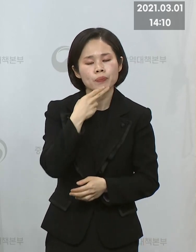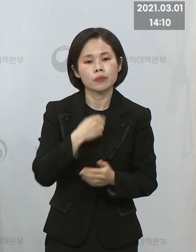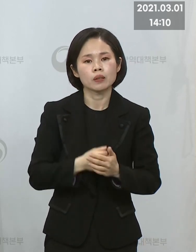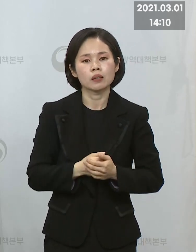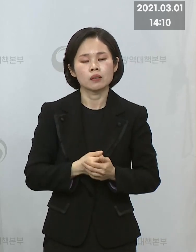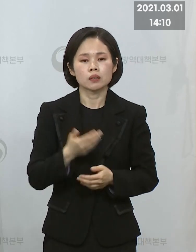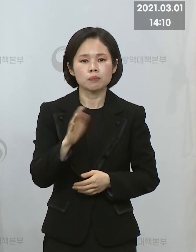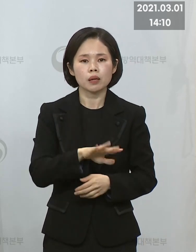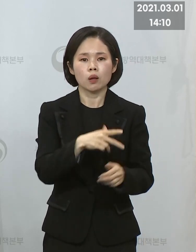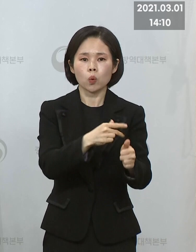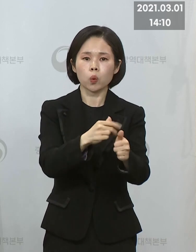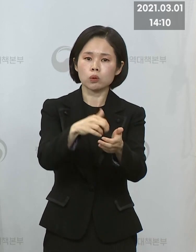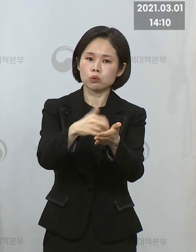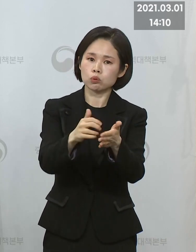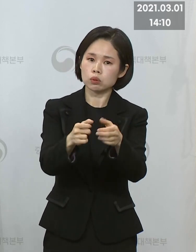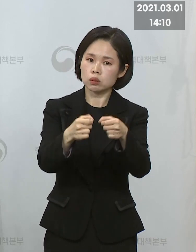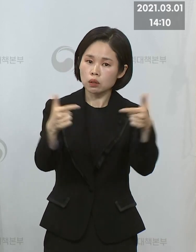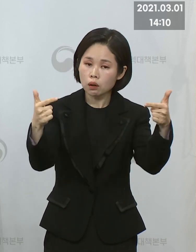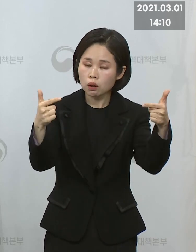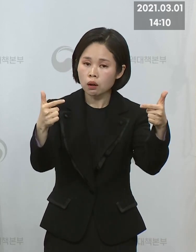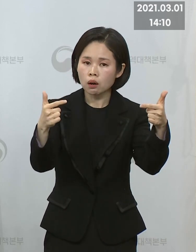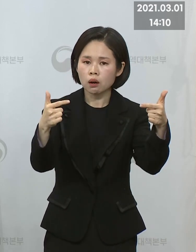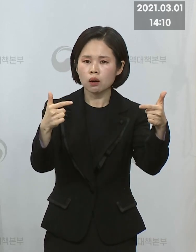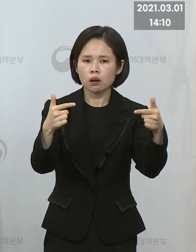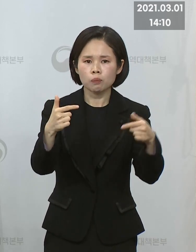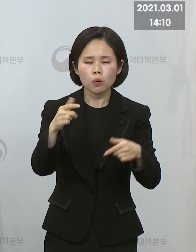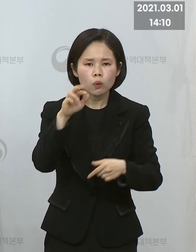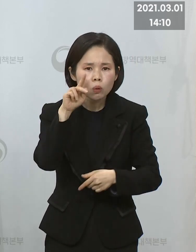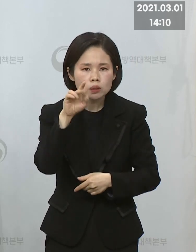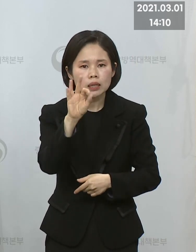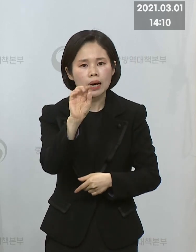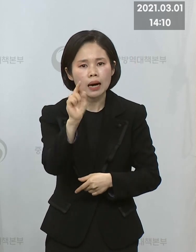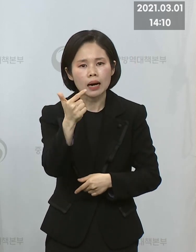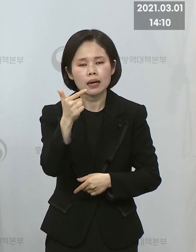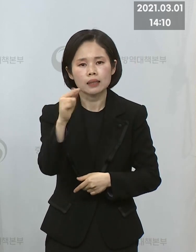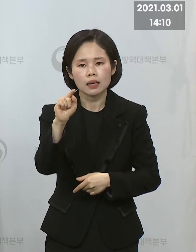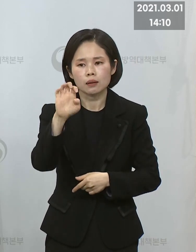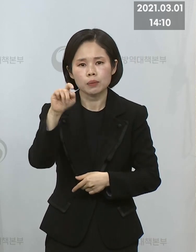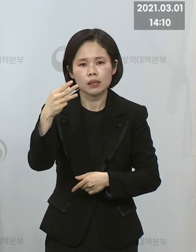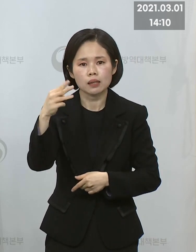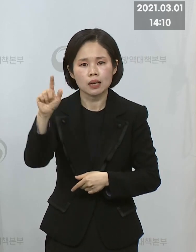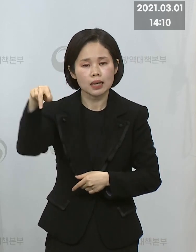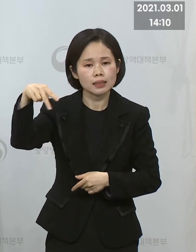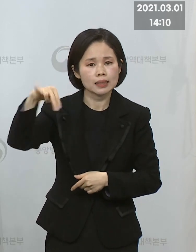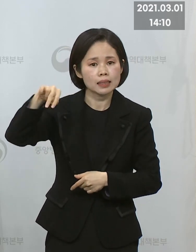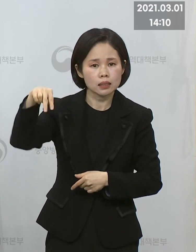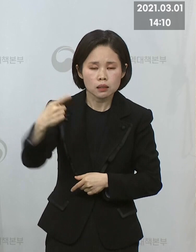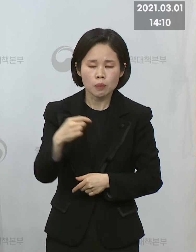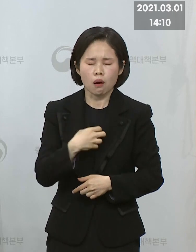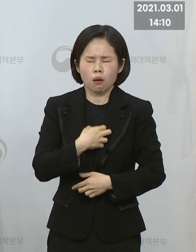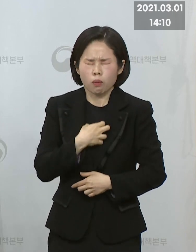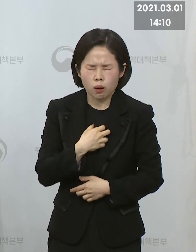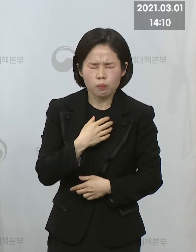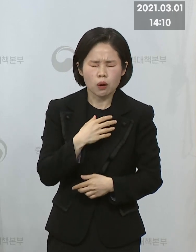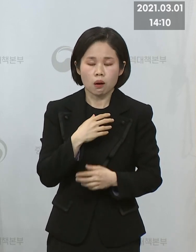건수가 증가하게 되면 중증 알레르기인 아나필락시스와 같은 이상 반응이 발생할 수